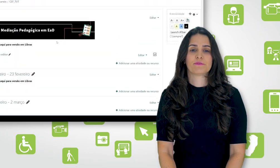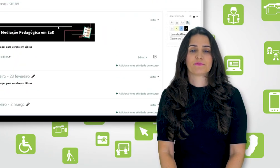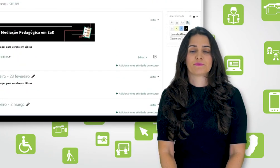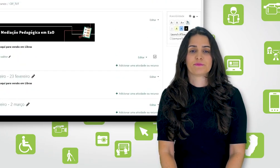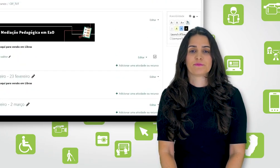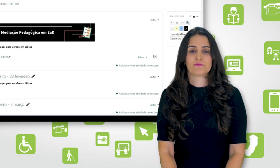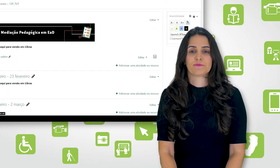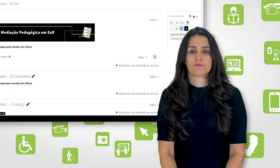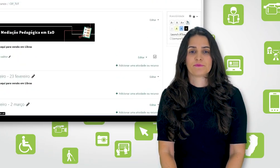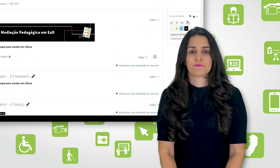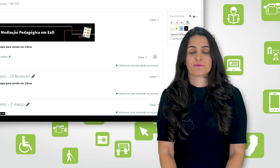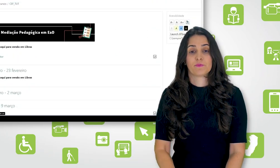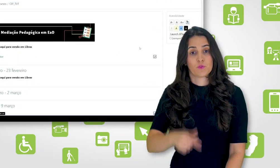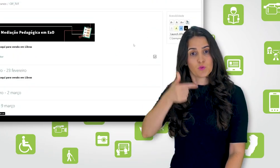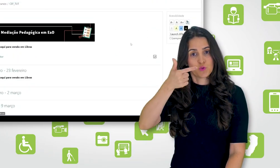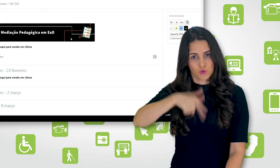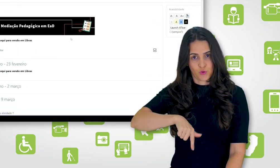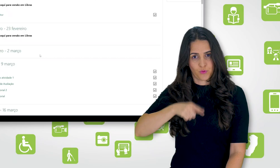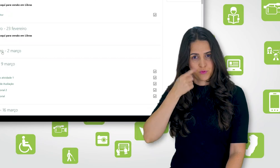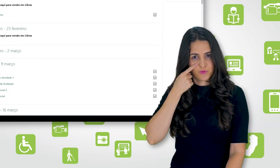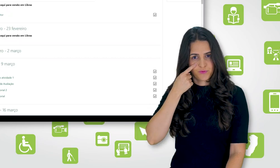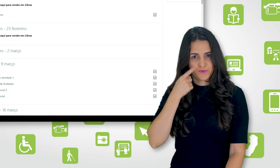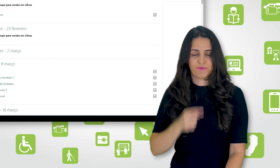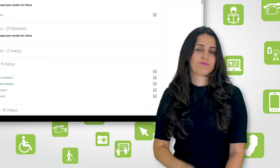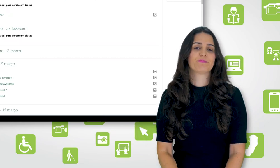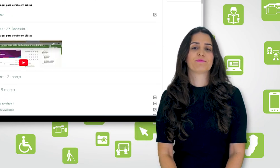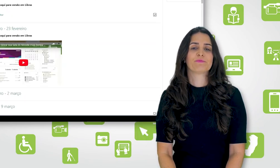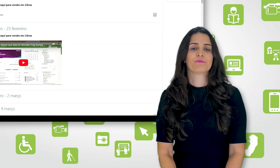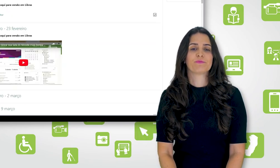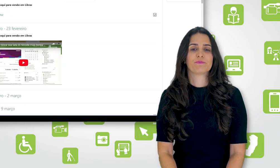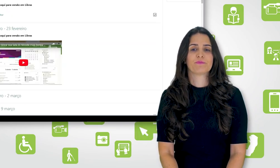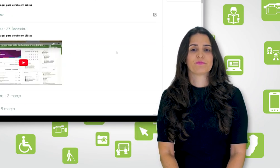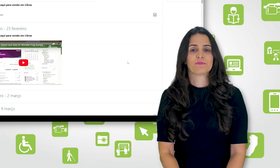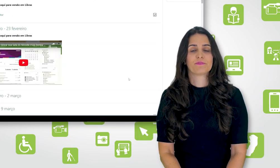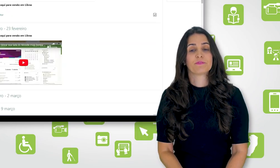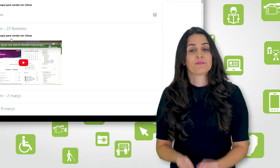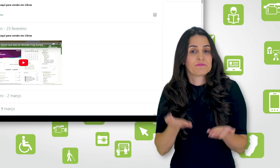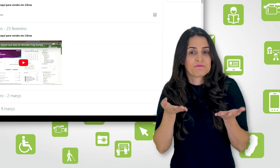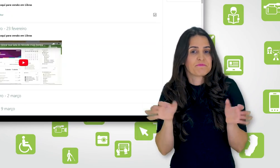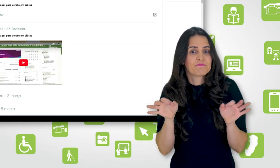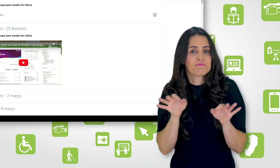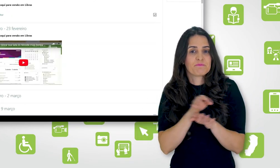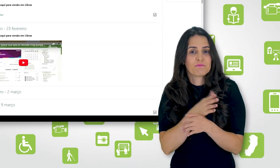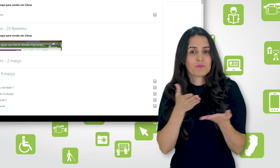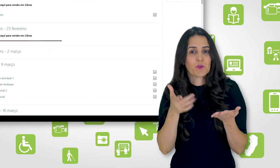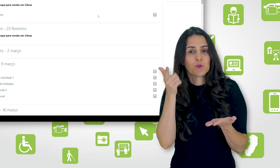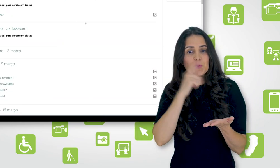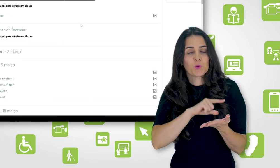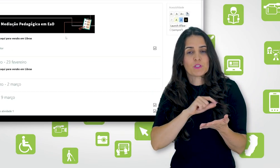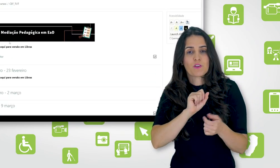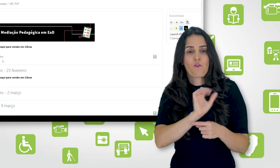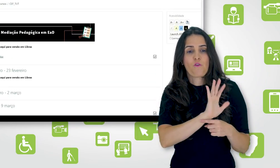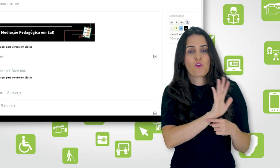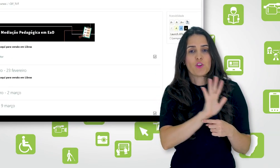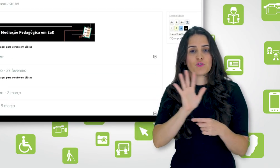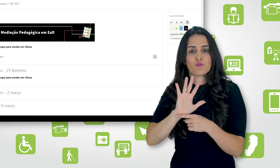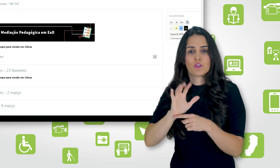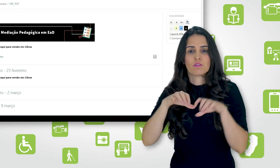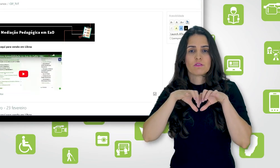agora eu vou testar de novo desativar a edição e pronto eu consigo abrir esses vídeos